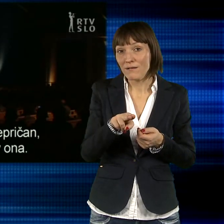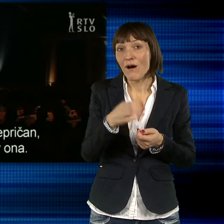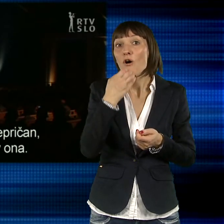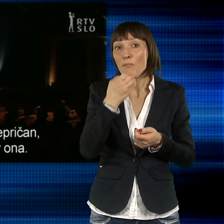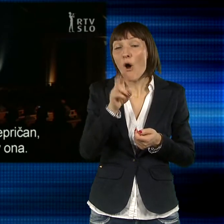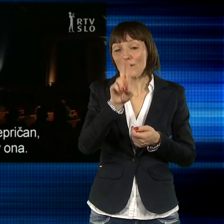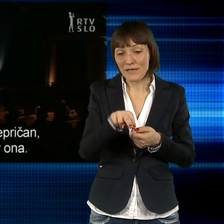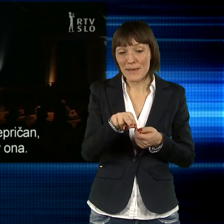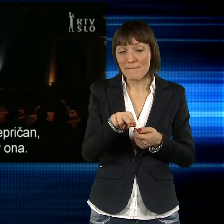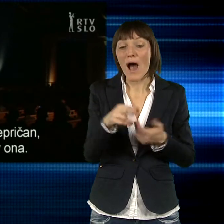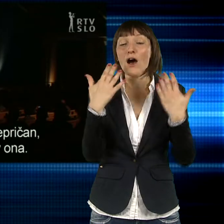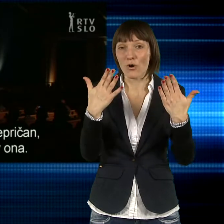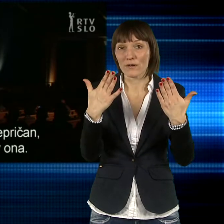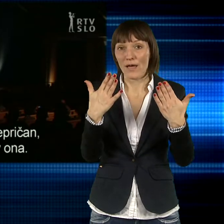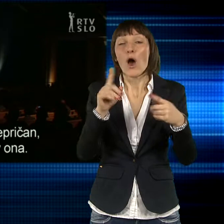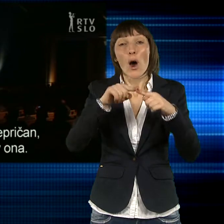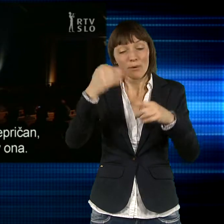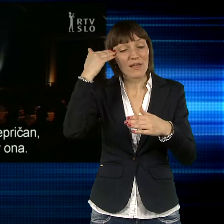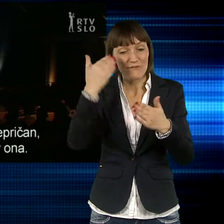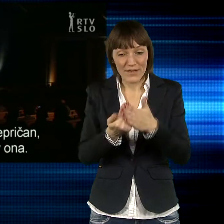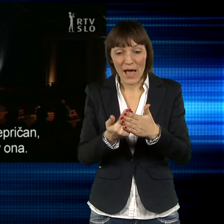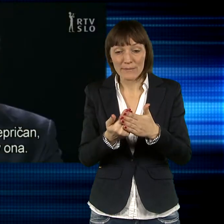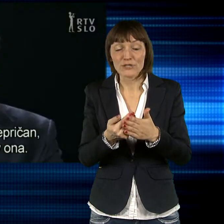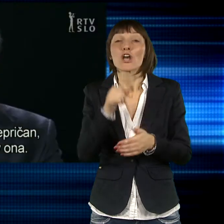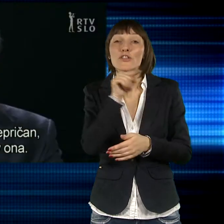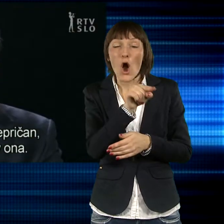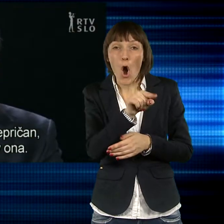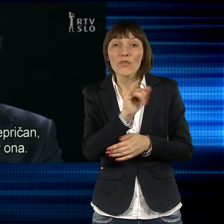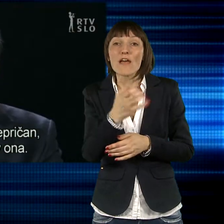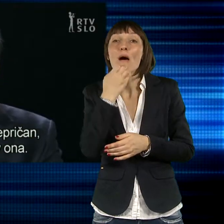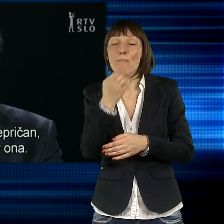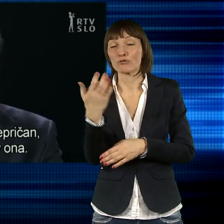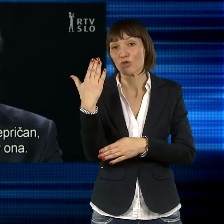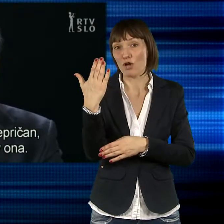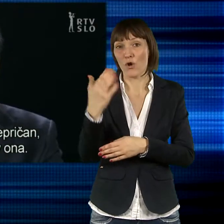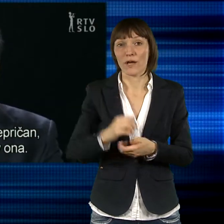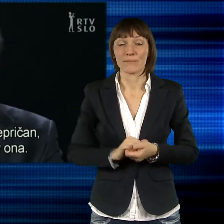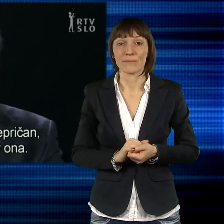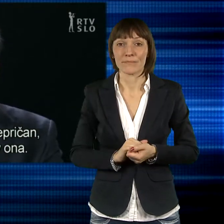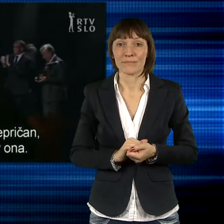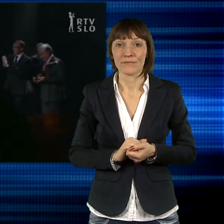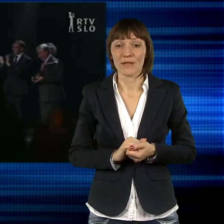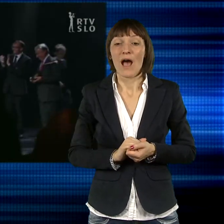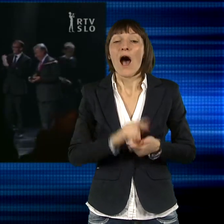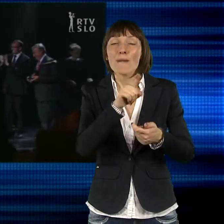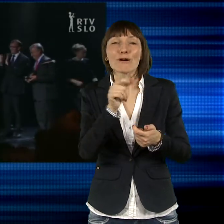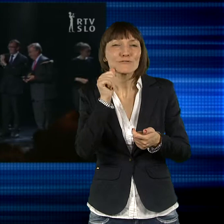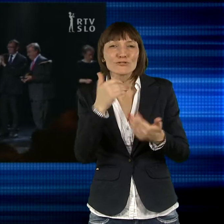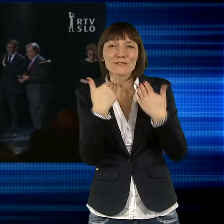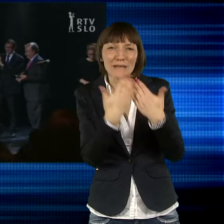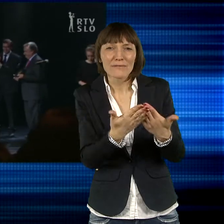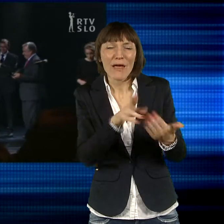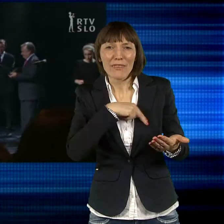believe that if God has a hand, she is the hand of God. A